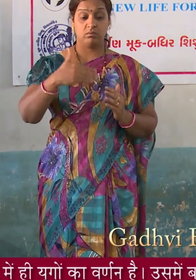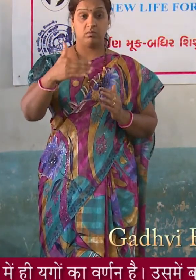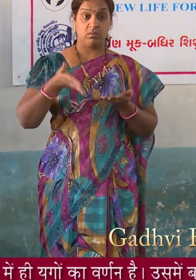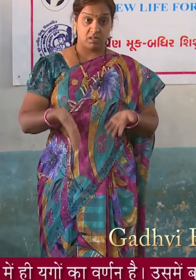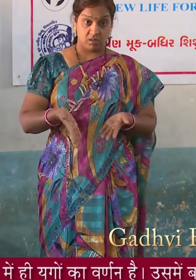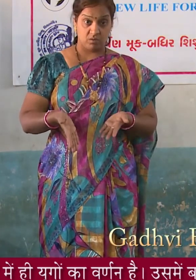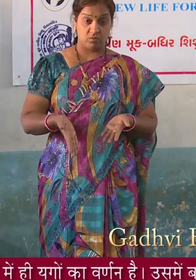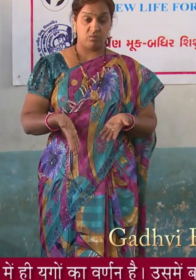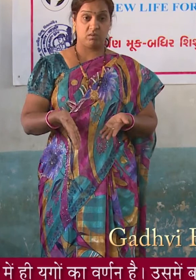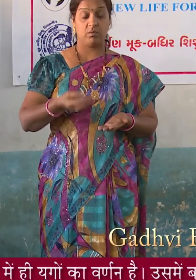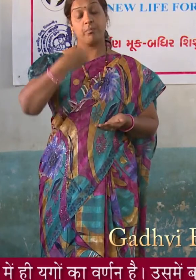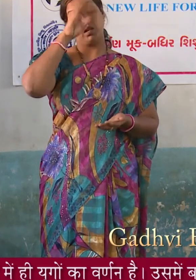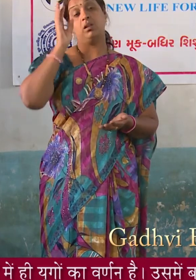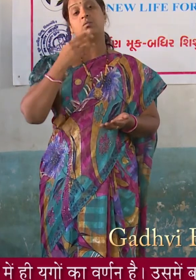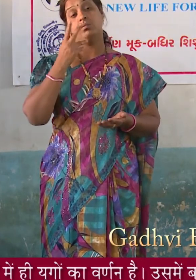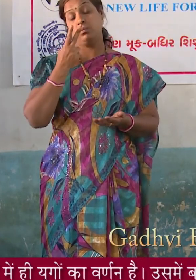द्वापर, कलयुग।